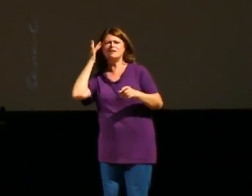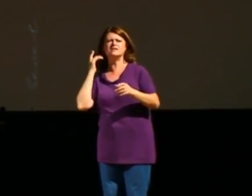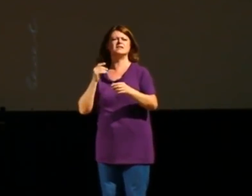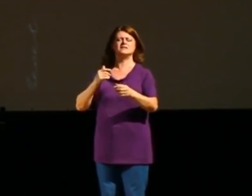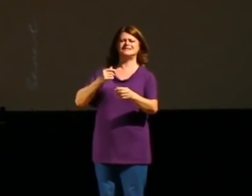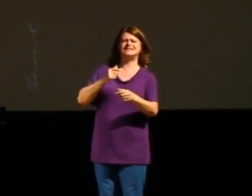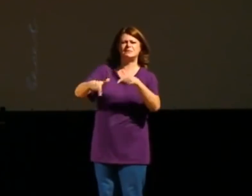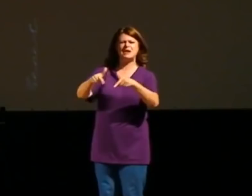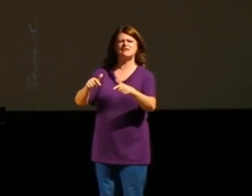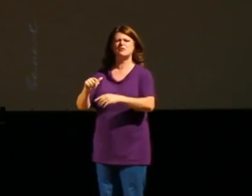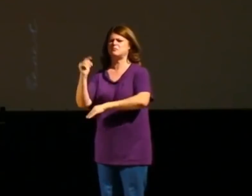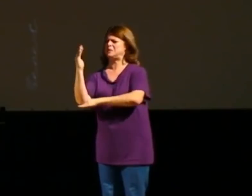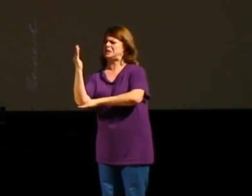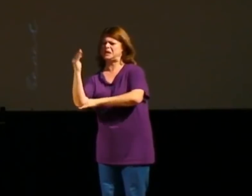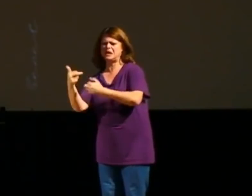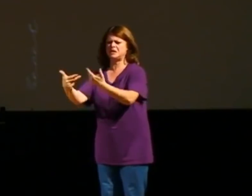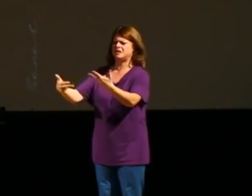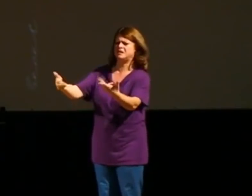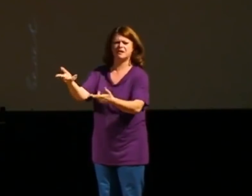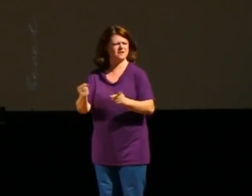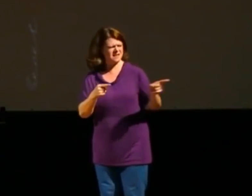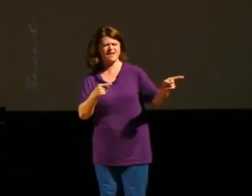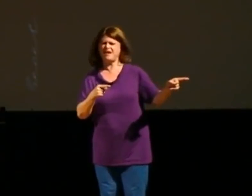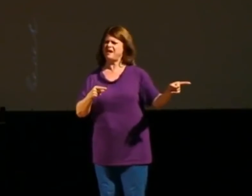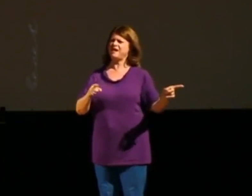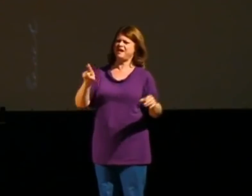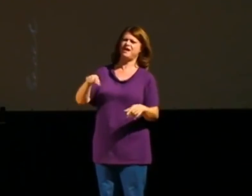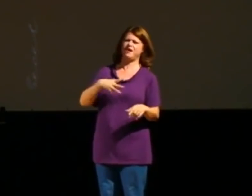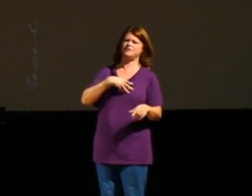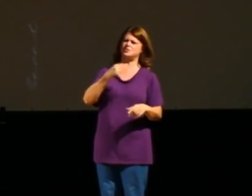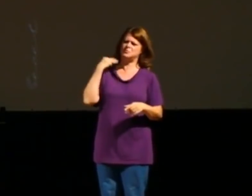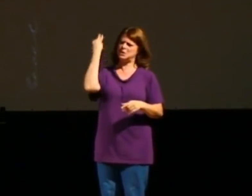ali não pôde fazer nenhum